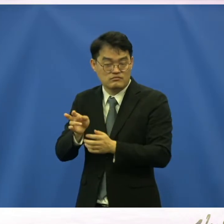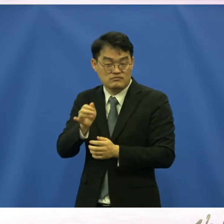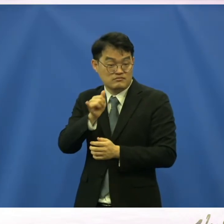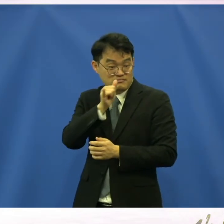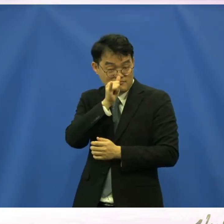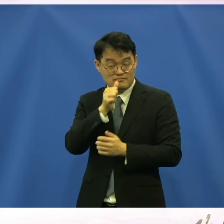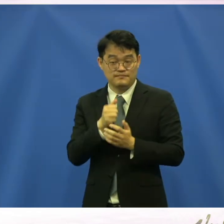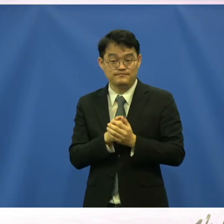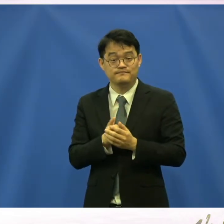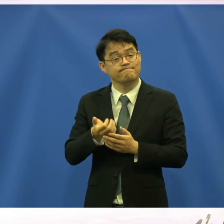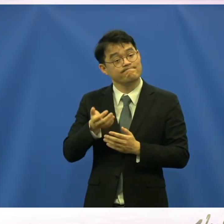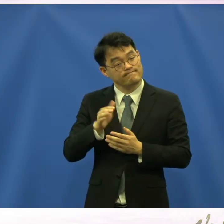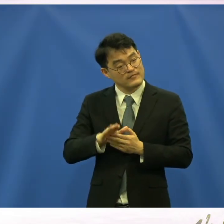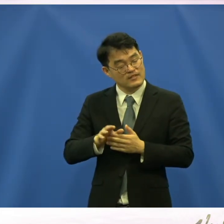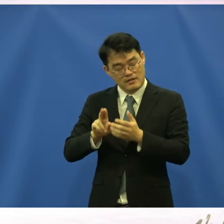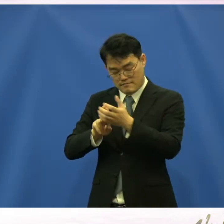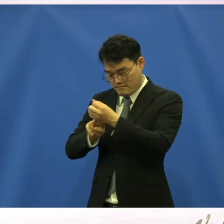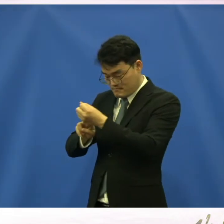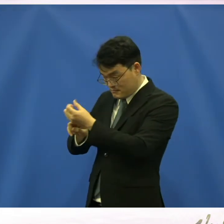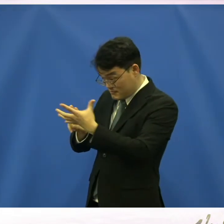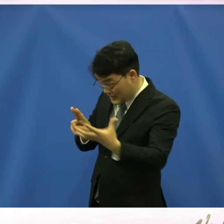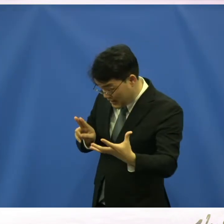그러나 주님은 완전한 승리를 거두셨습니다.